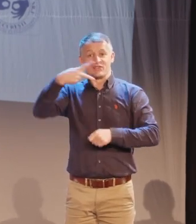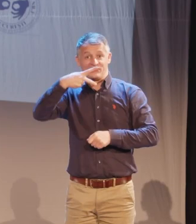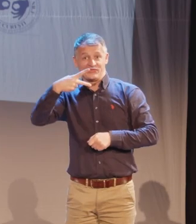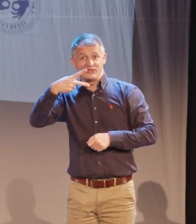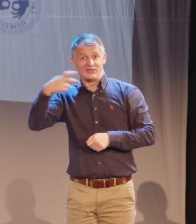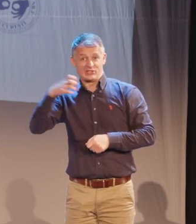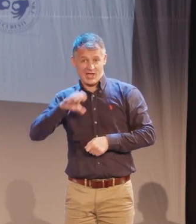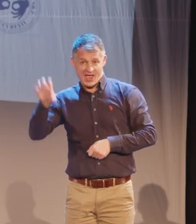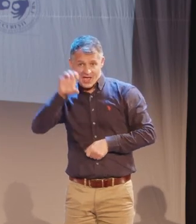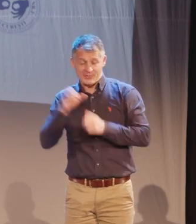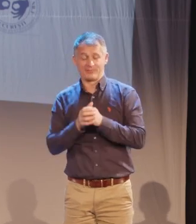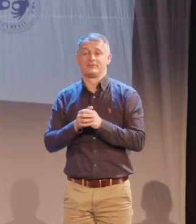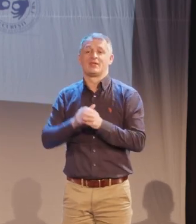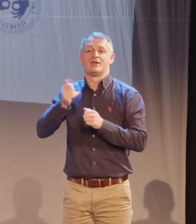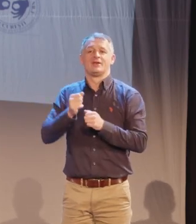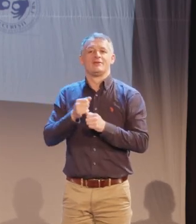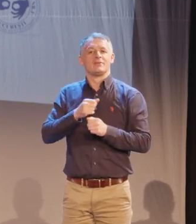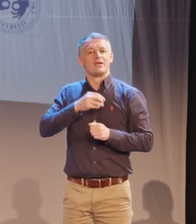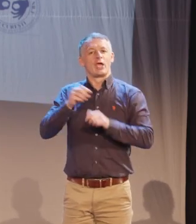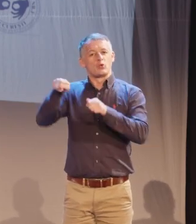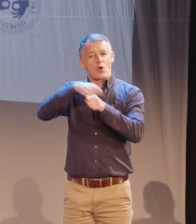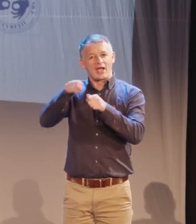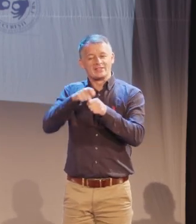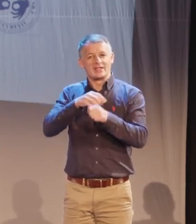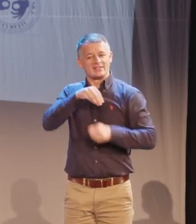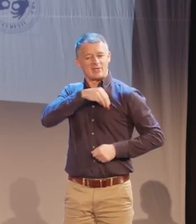noastră spirituală n-a rămas niciodată mai prejos.